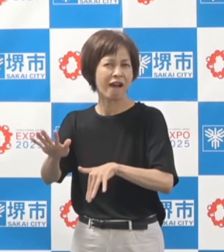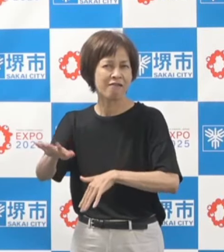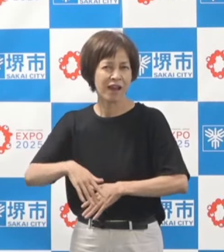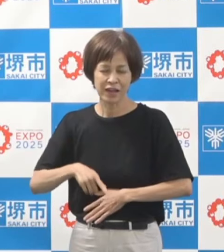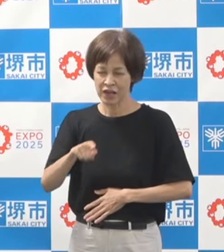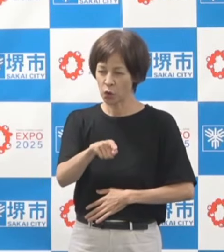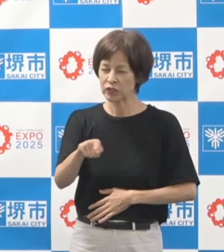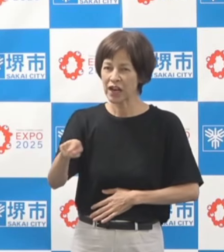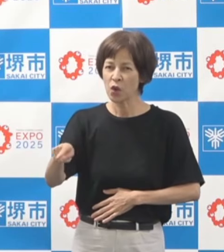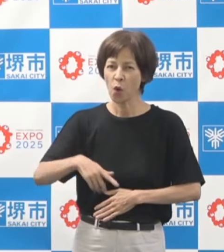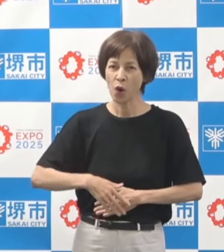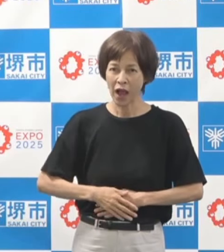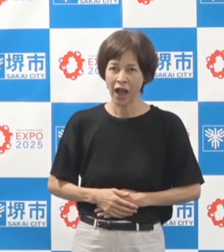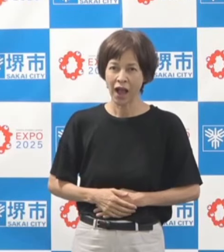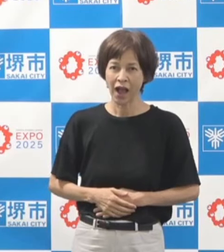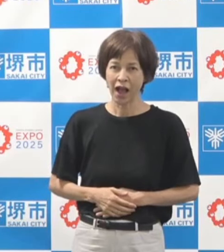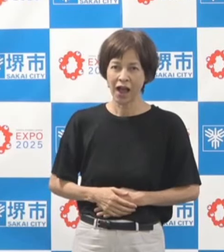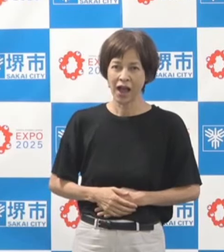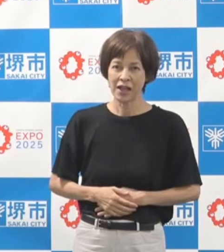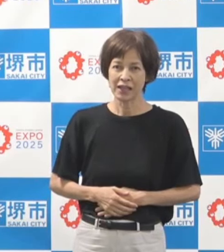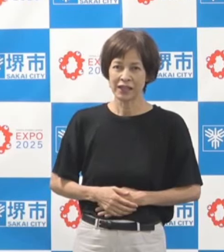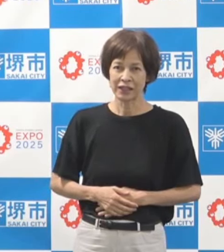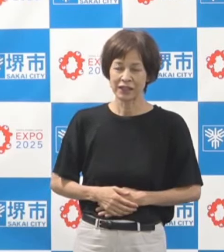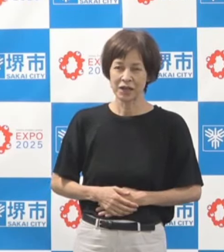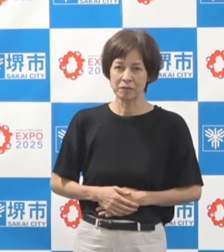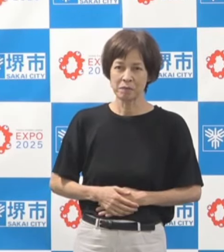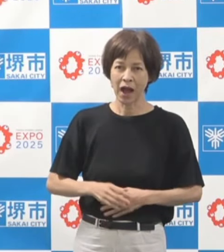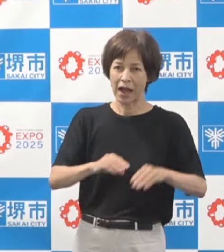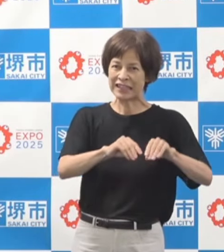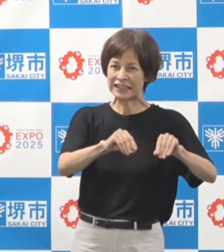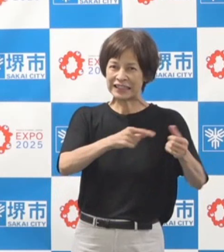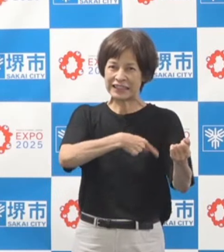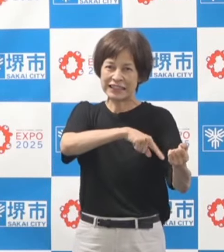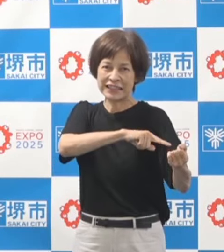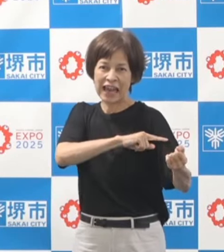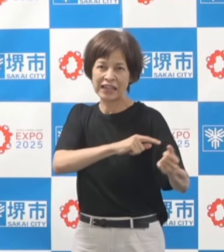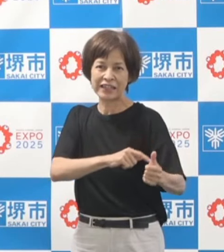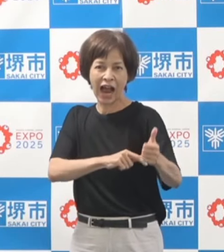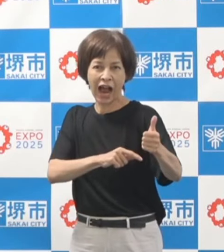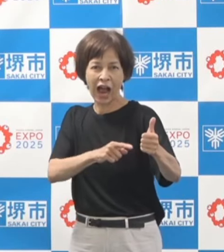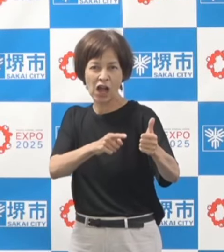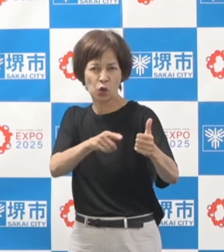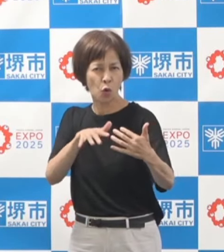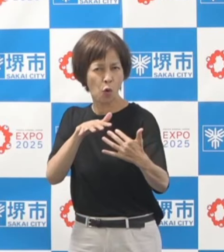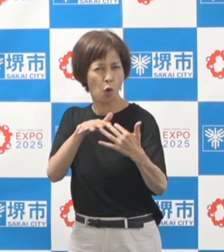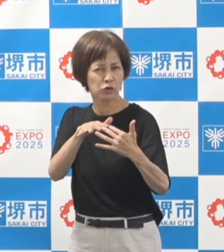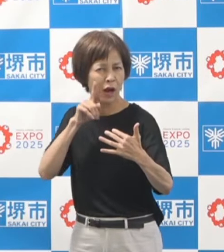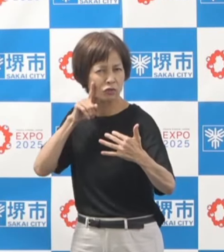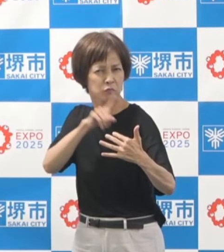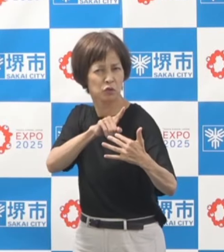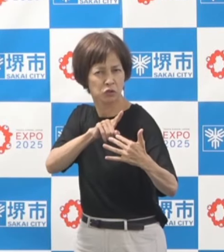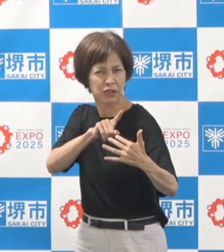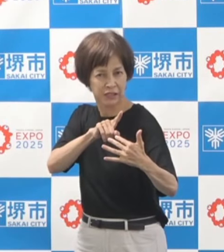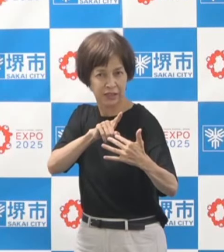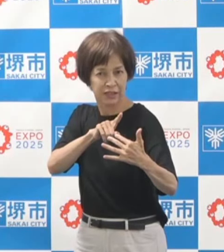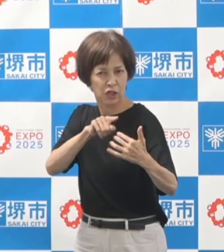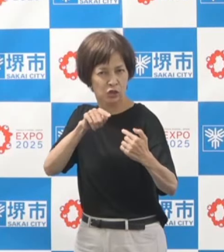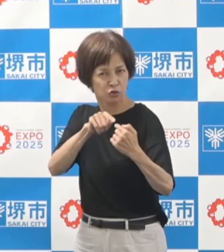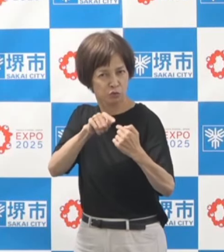ちらの方がその地権者との交渉はよりスムースに進むのではないかという印象を持ったんですけれ